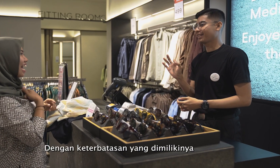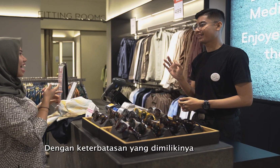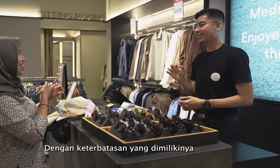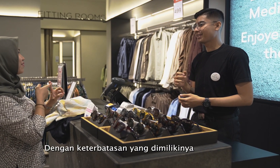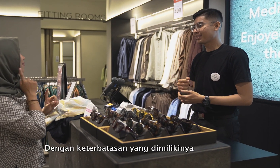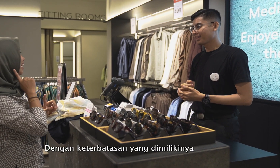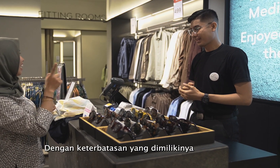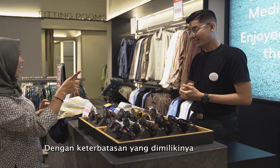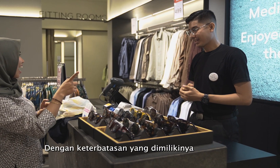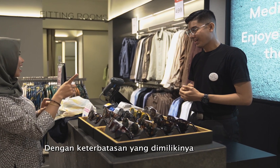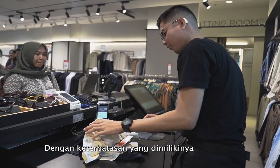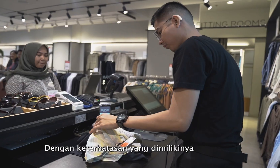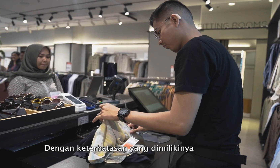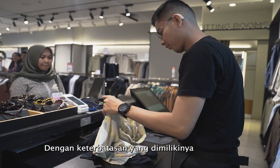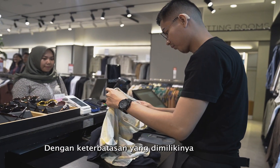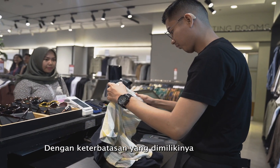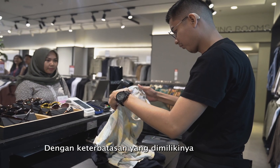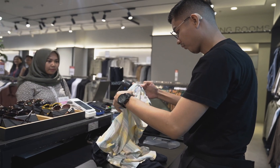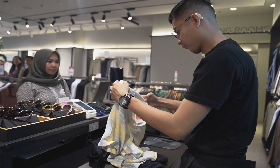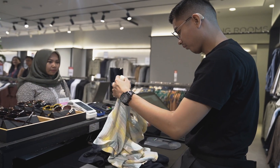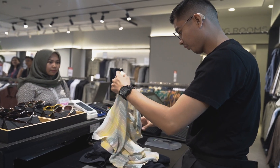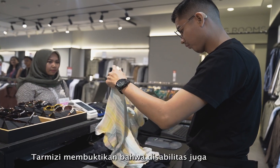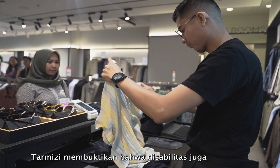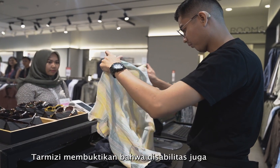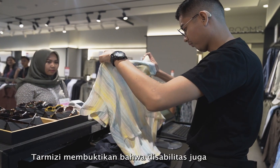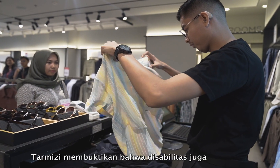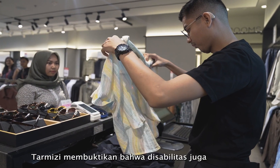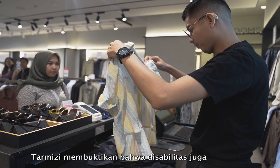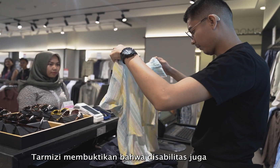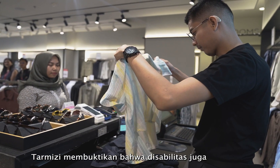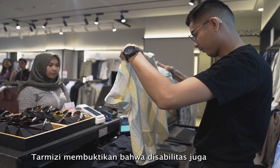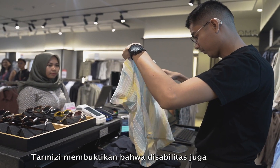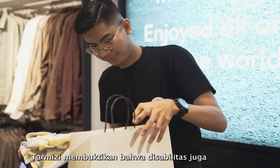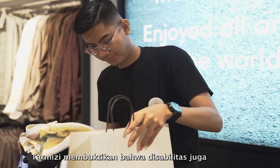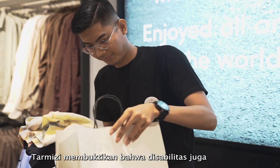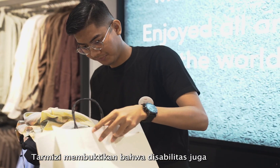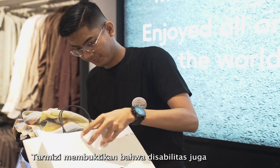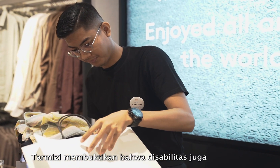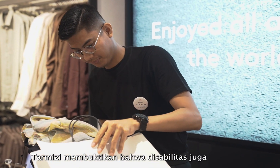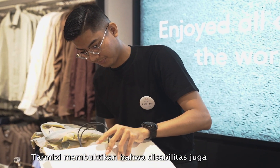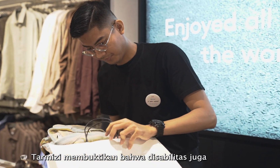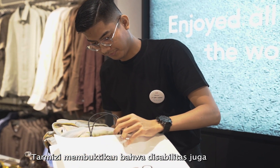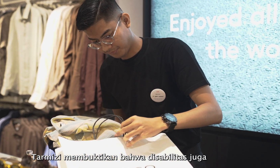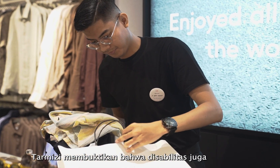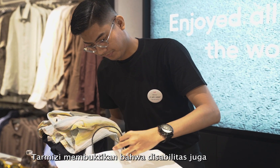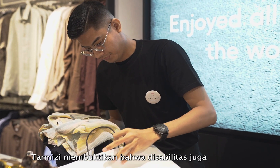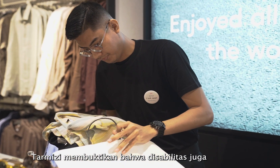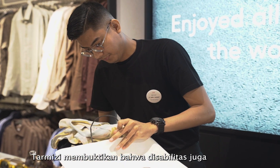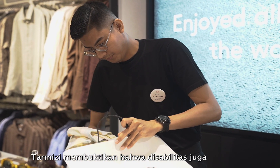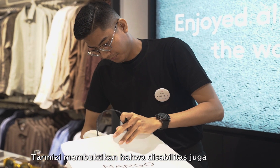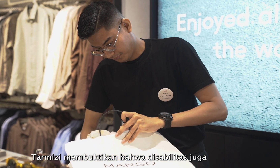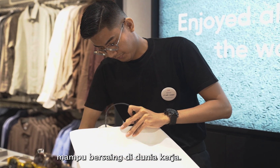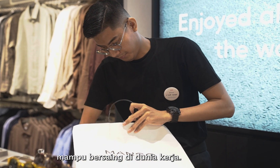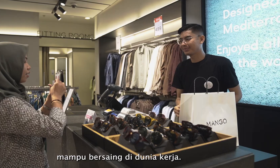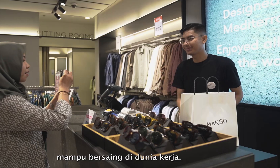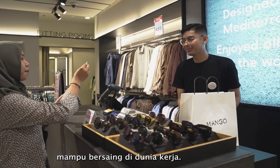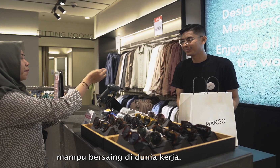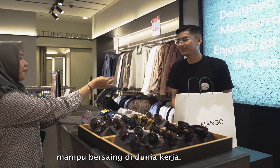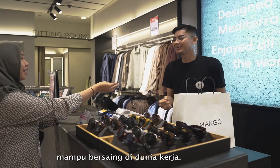Dengan keterbatasan yang dimilikinya, Tarmizi membuktikan bahwa disabilitas juga mampu bersaing di